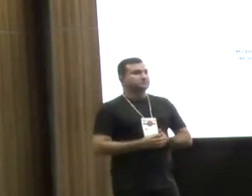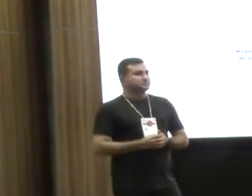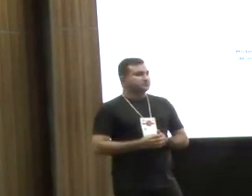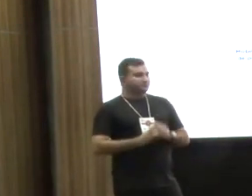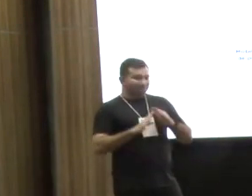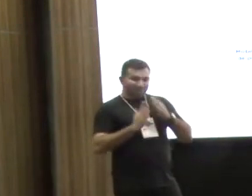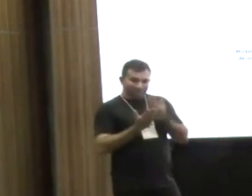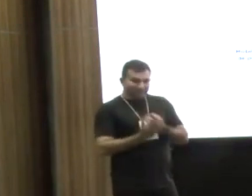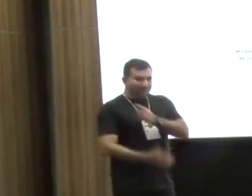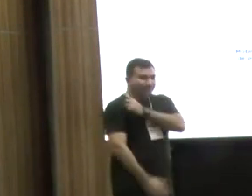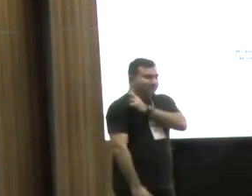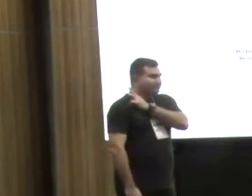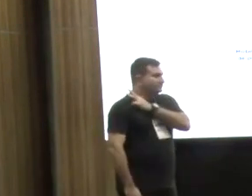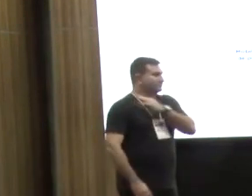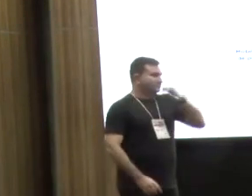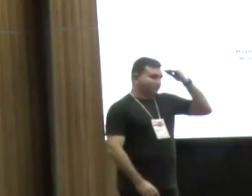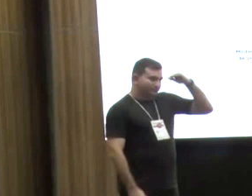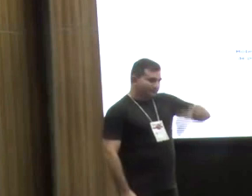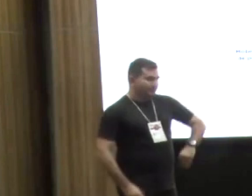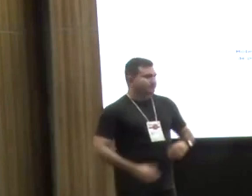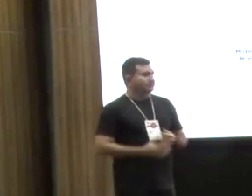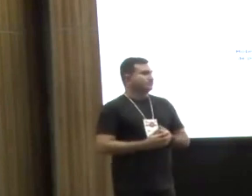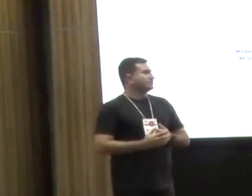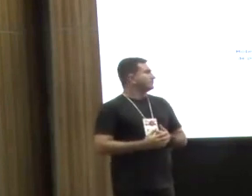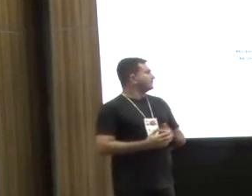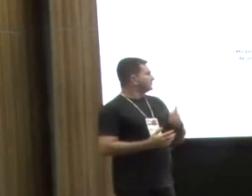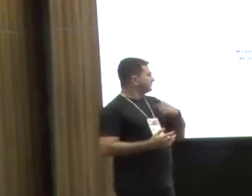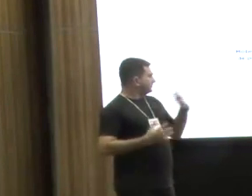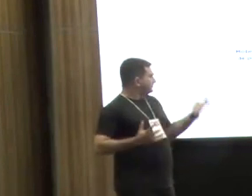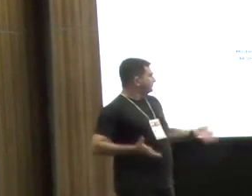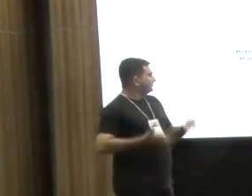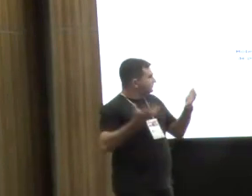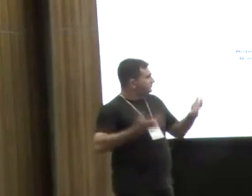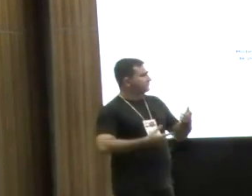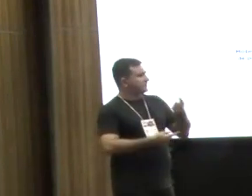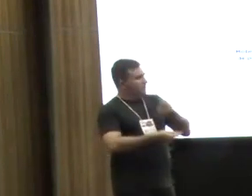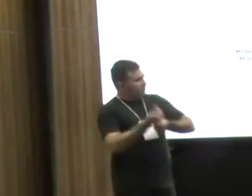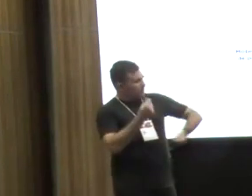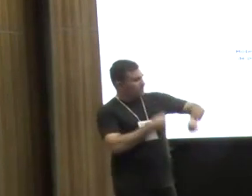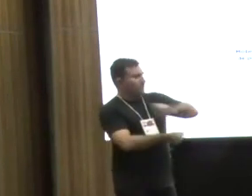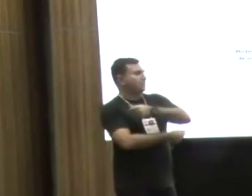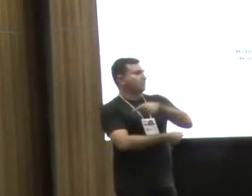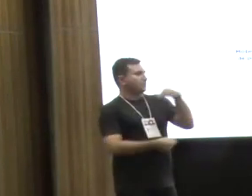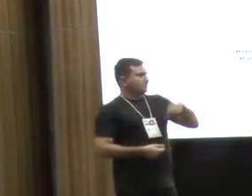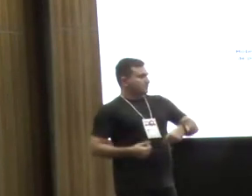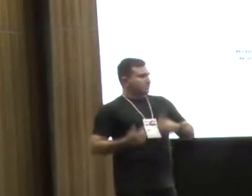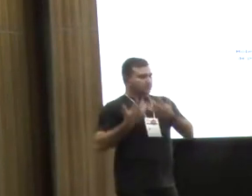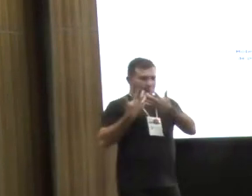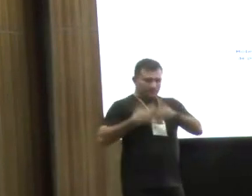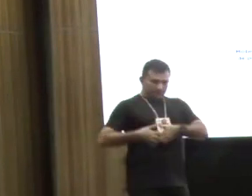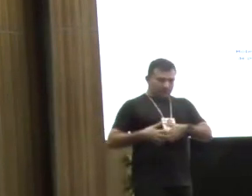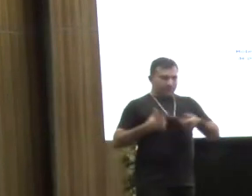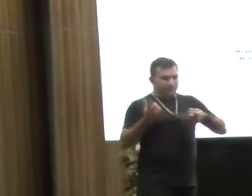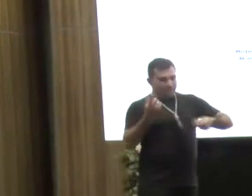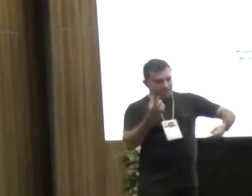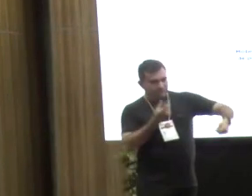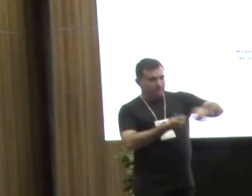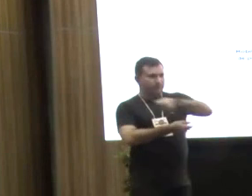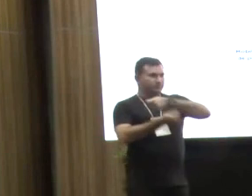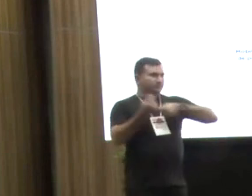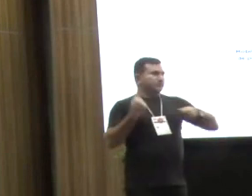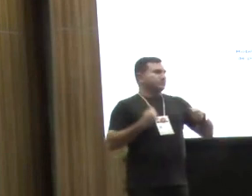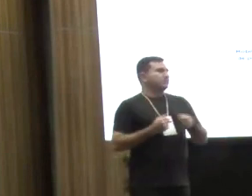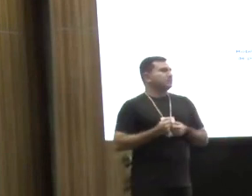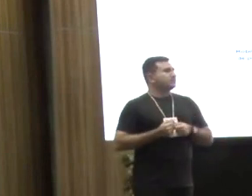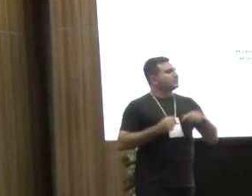Eu mobilizo recursos. O IFRN, ele mobiliza os recursos para fazer